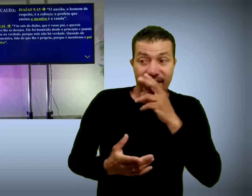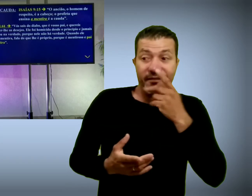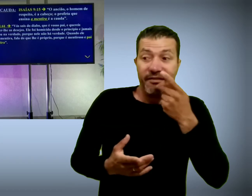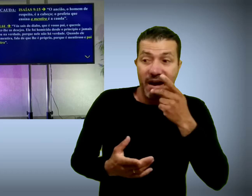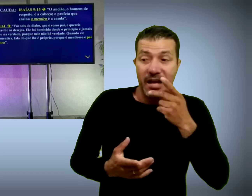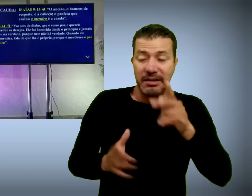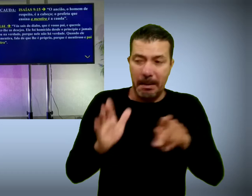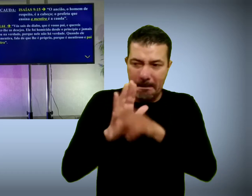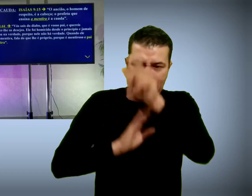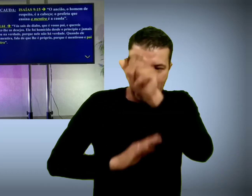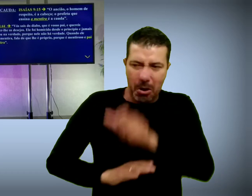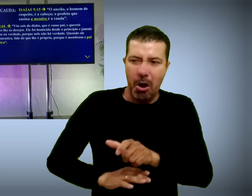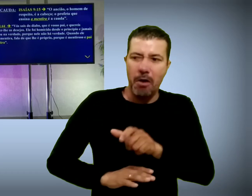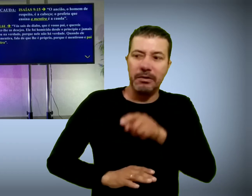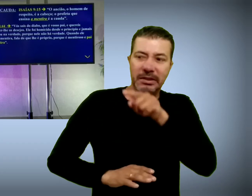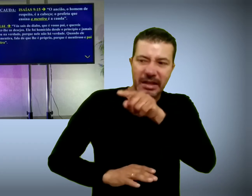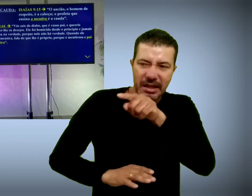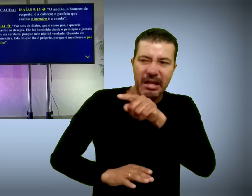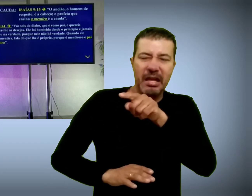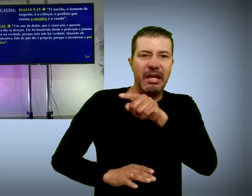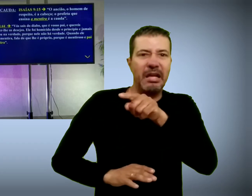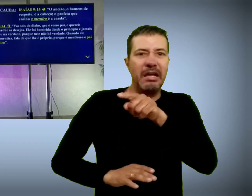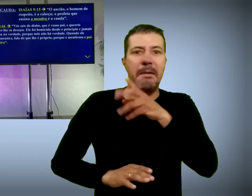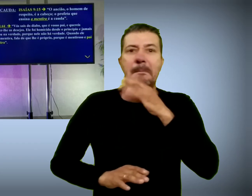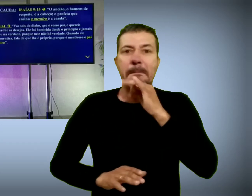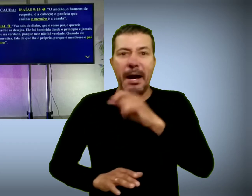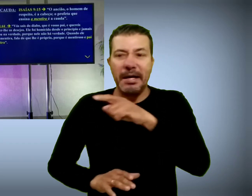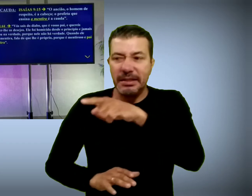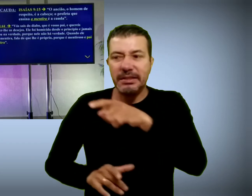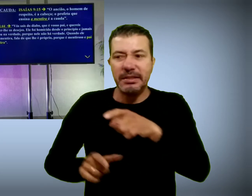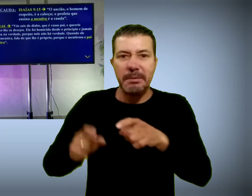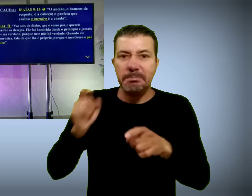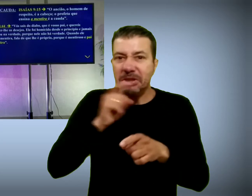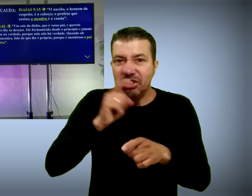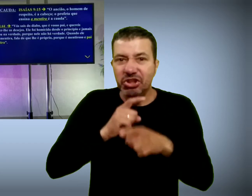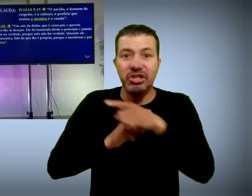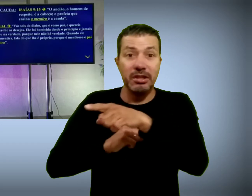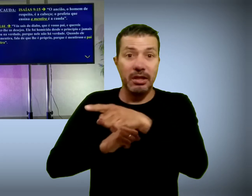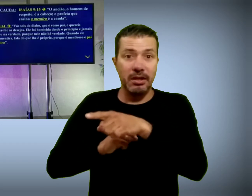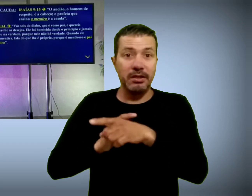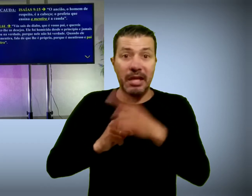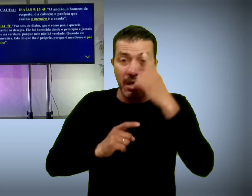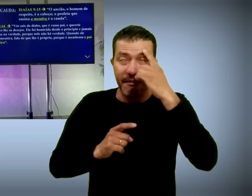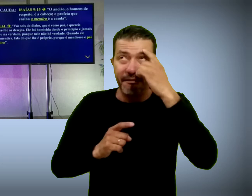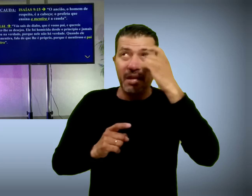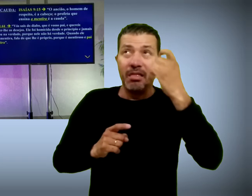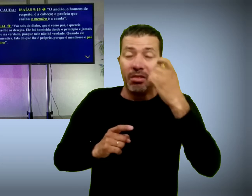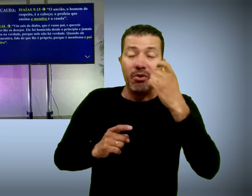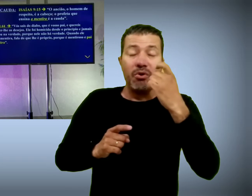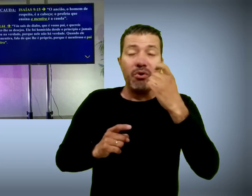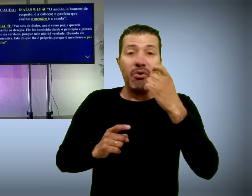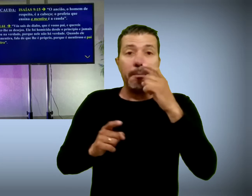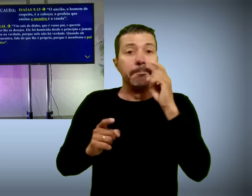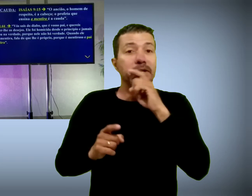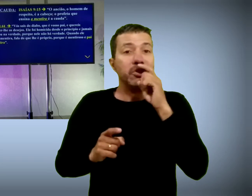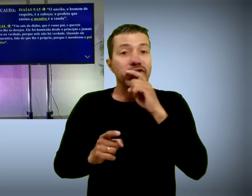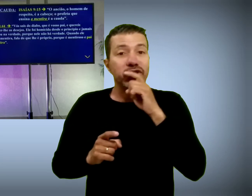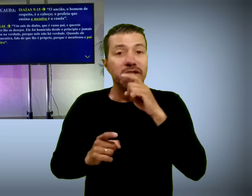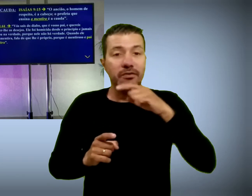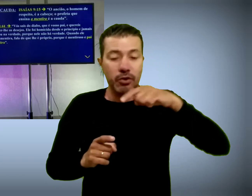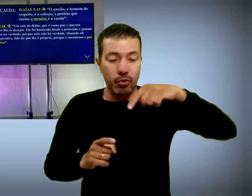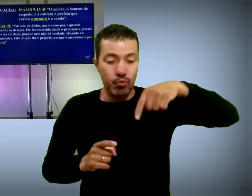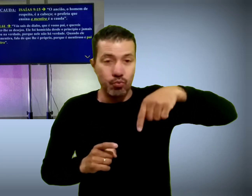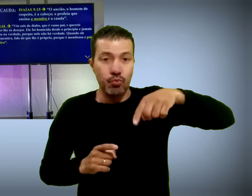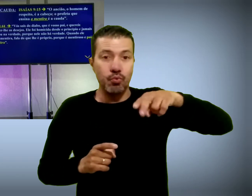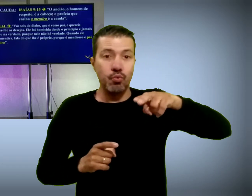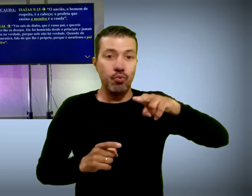fala do que lhe é próprio, porque é mentiroso e pai da mentira. Quem inventou a mentira foi um